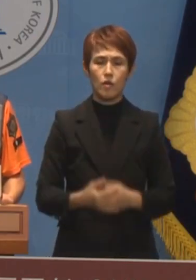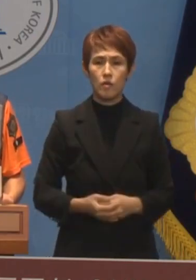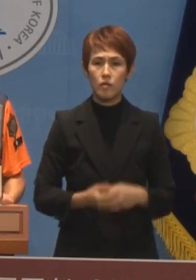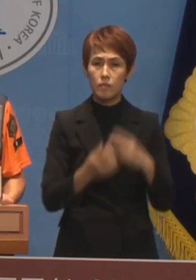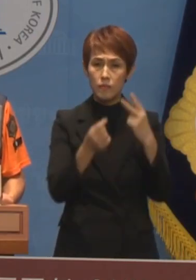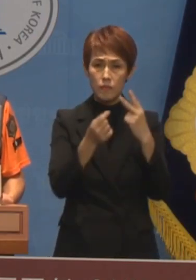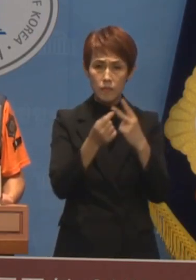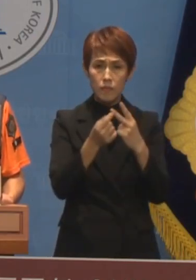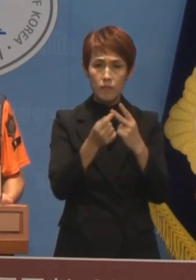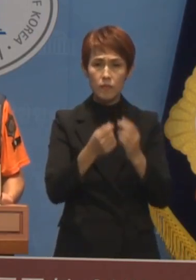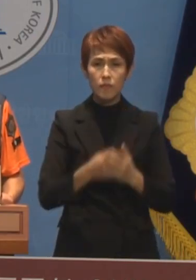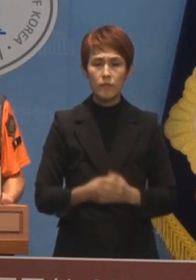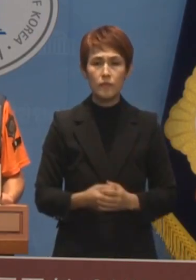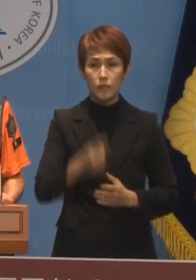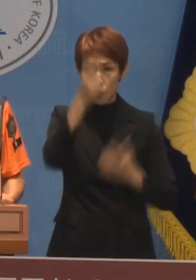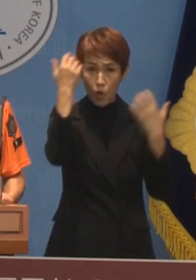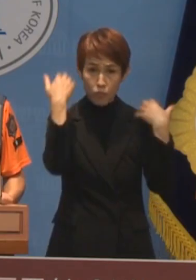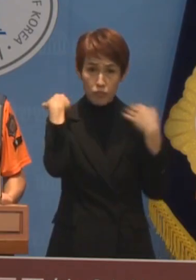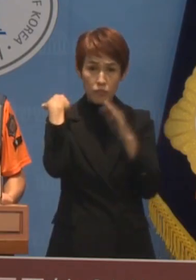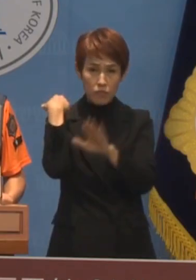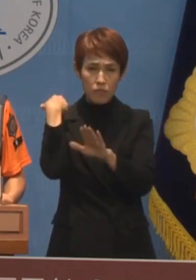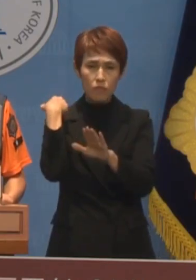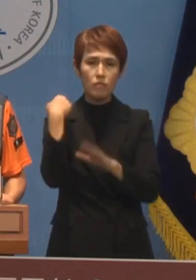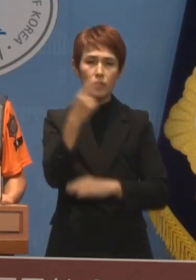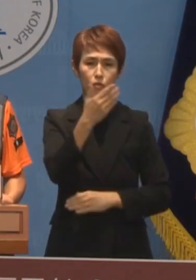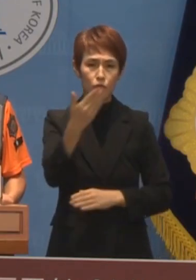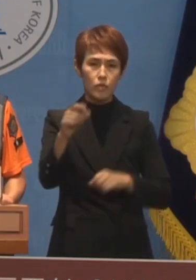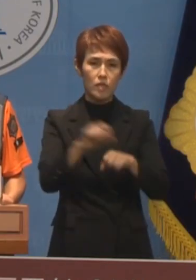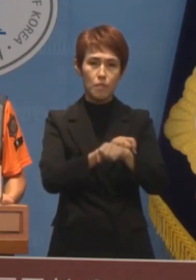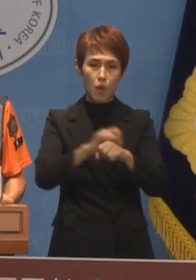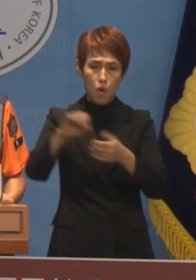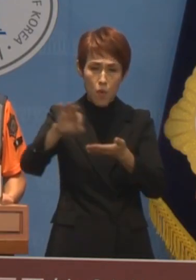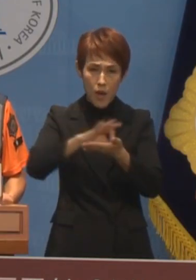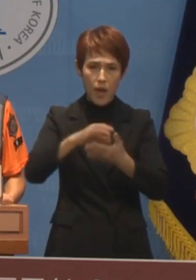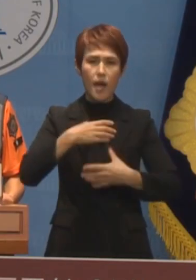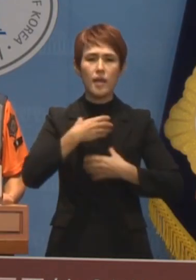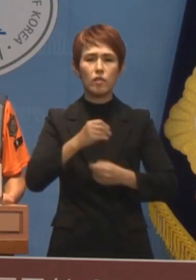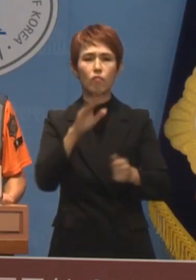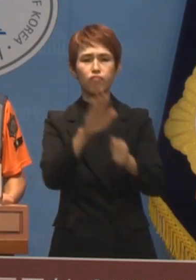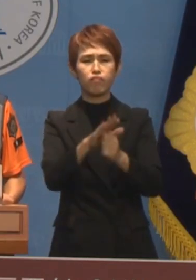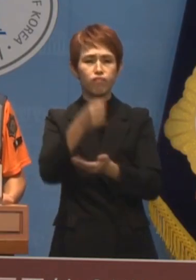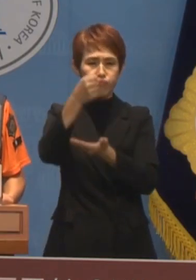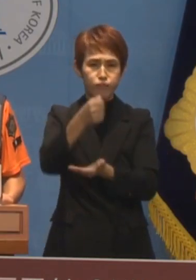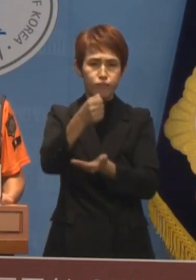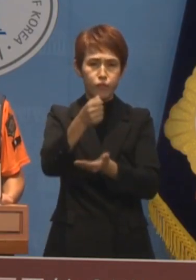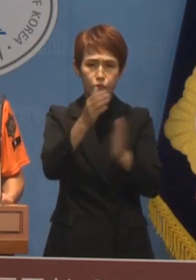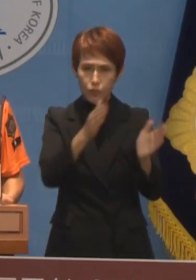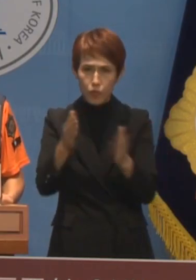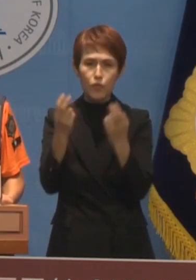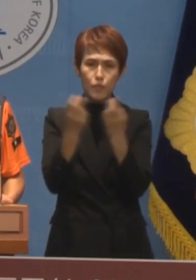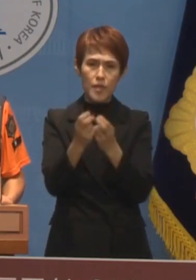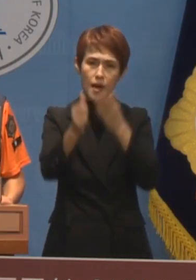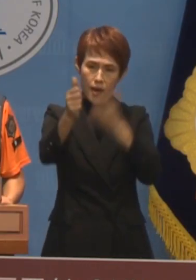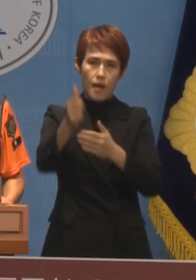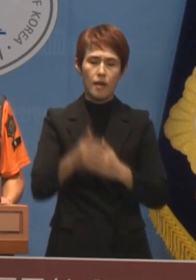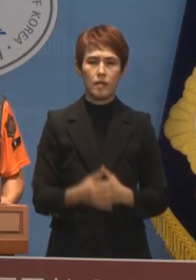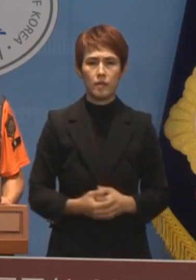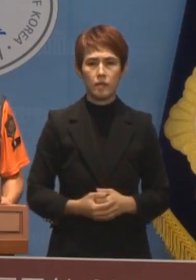둘째, 정부는 소방특별회계의 안정적 재원 확보 방안을 조속히